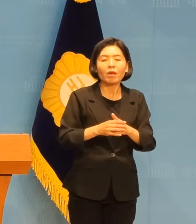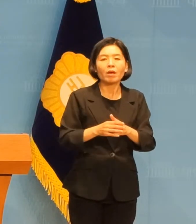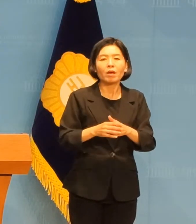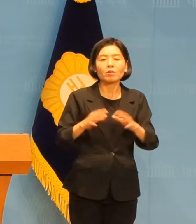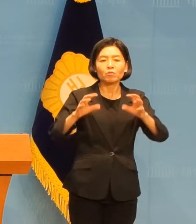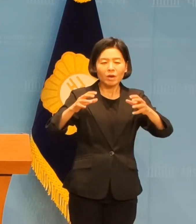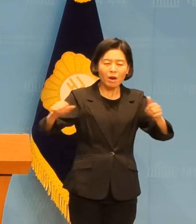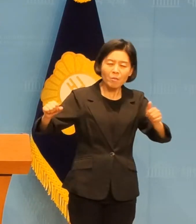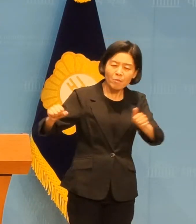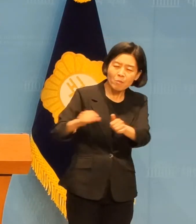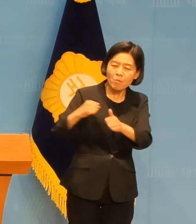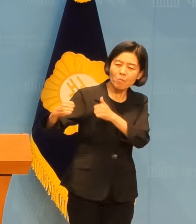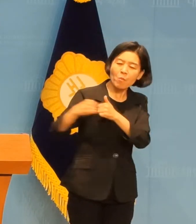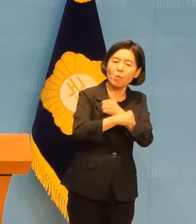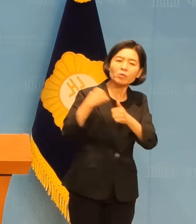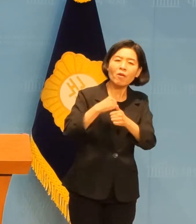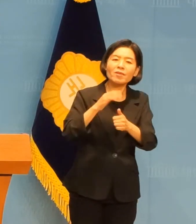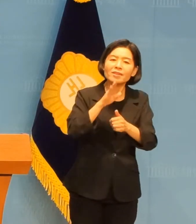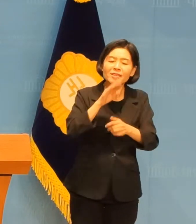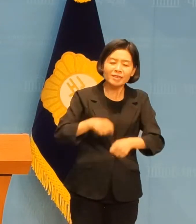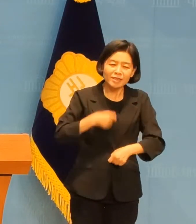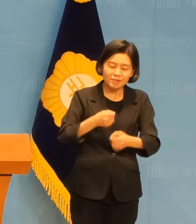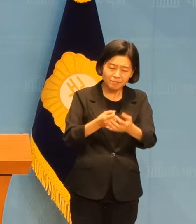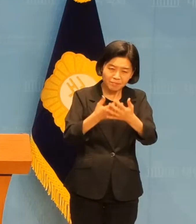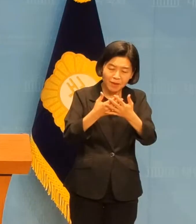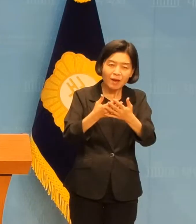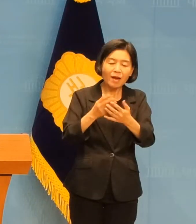고발하며 종언을 고하기 위해 이 자리에 섰습니다.